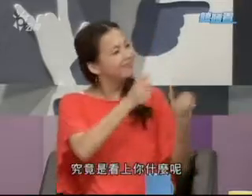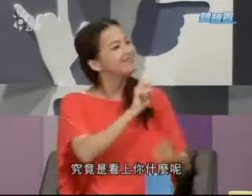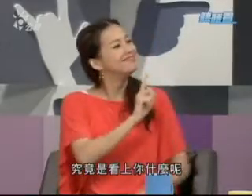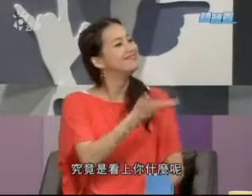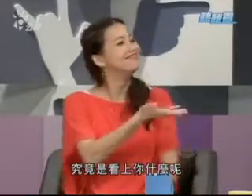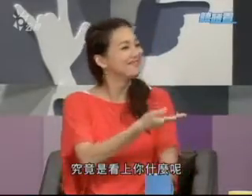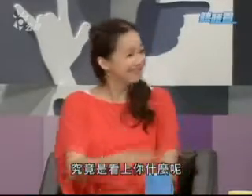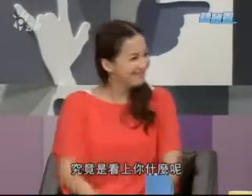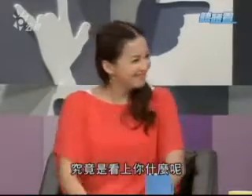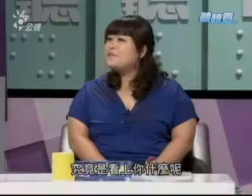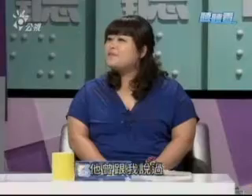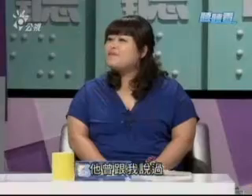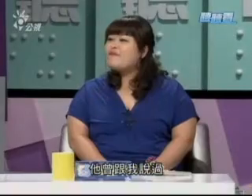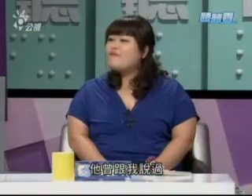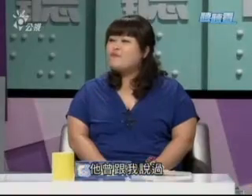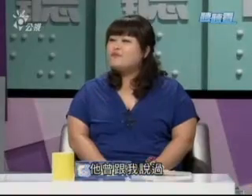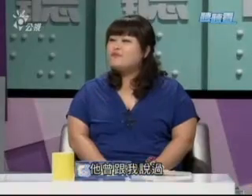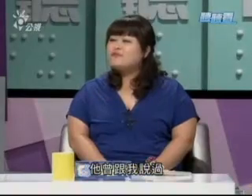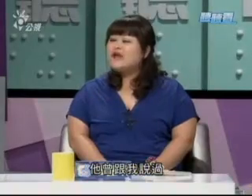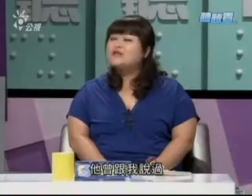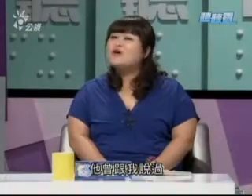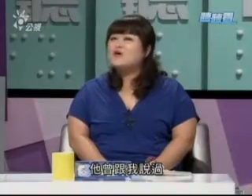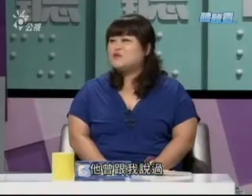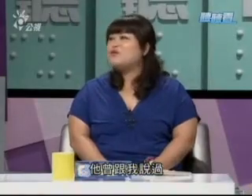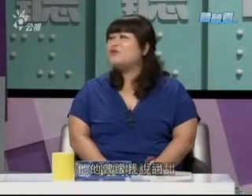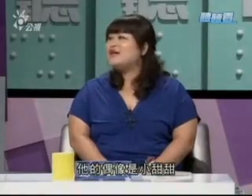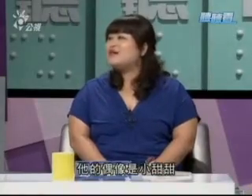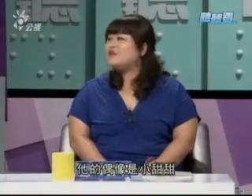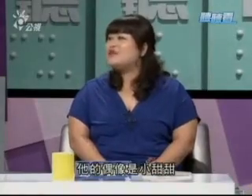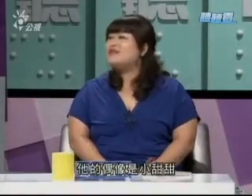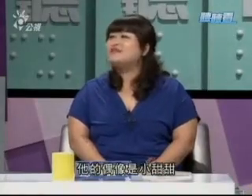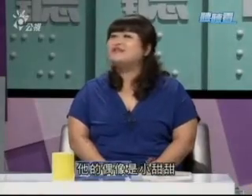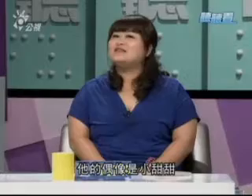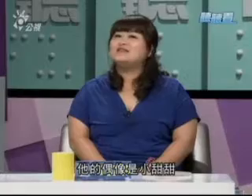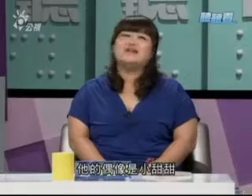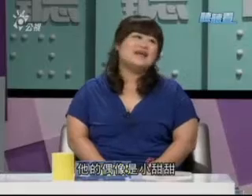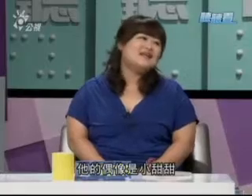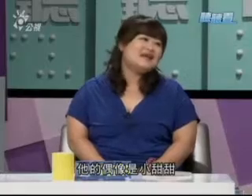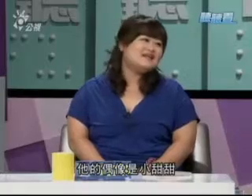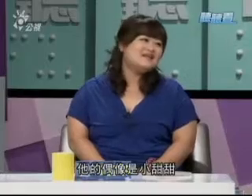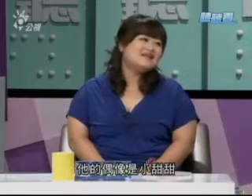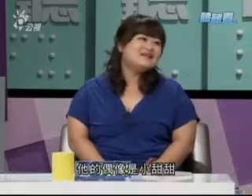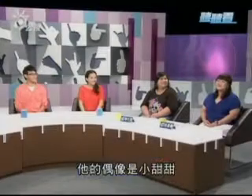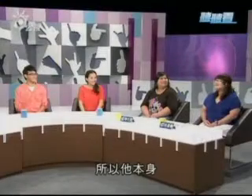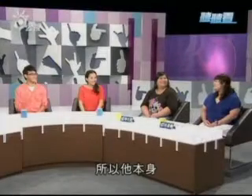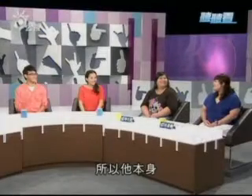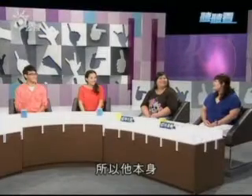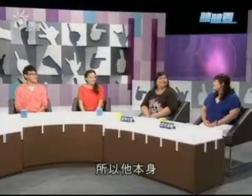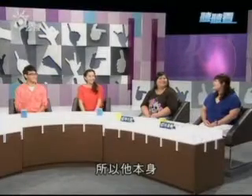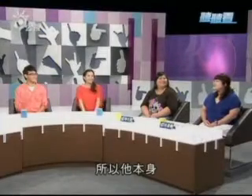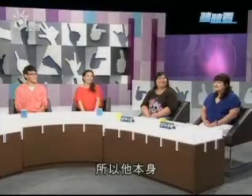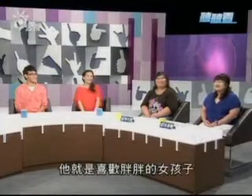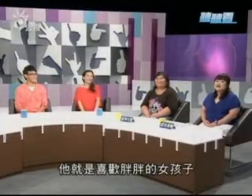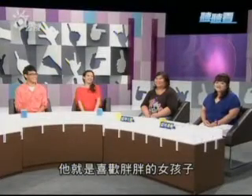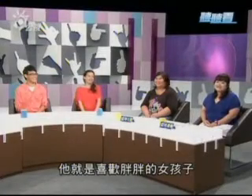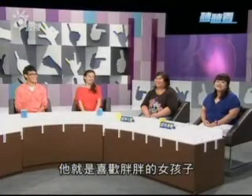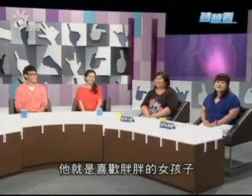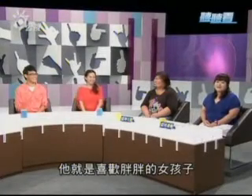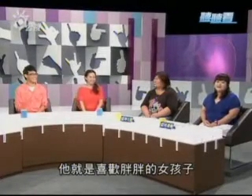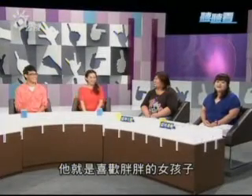看上你什么呢？ 他曾跟我说过他的偶像是小甜甜。对，所以他本身他就是喜欢胖胖的